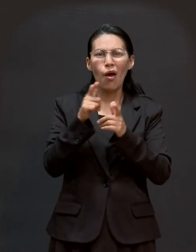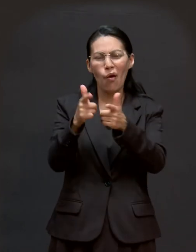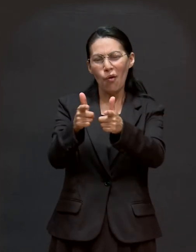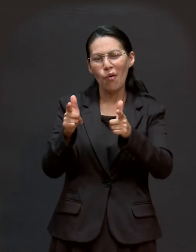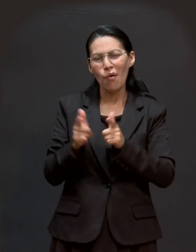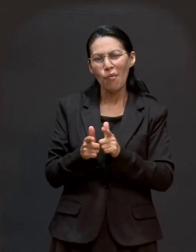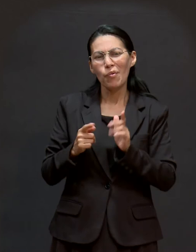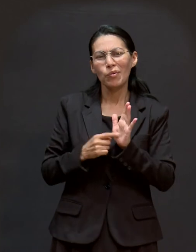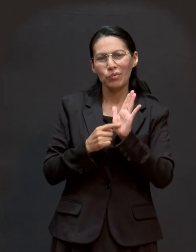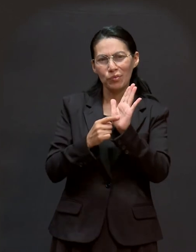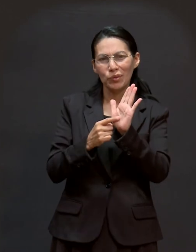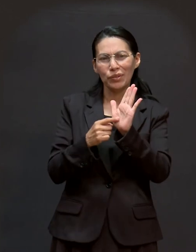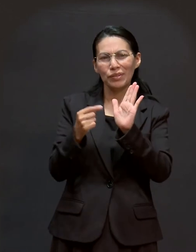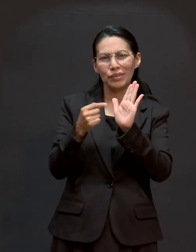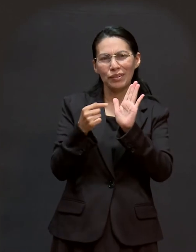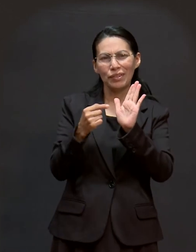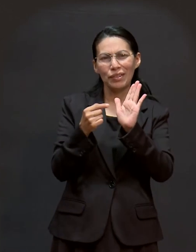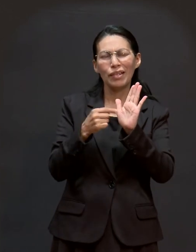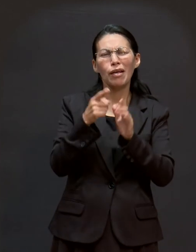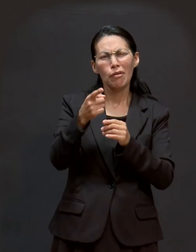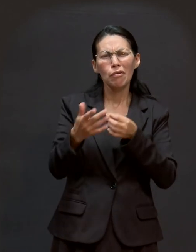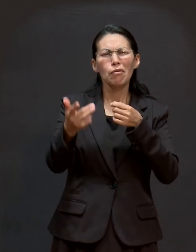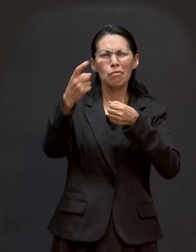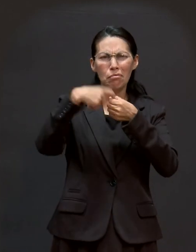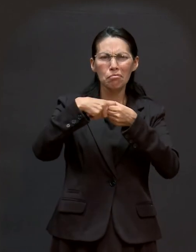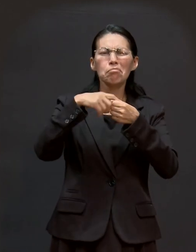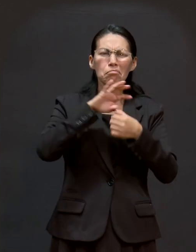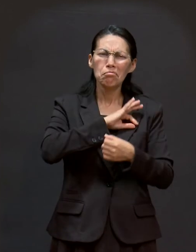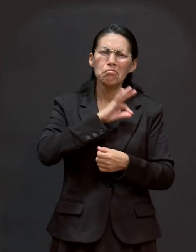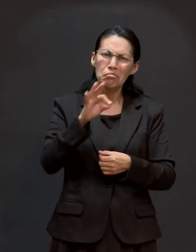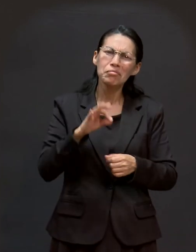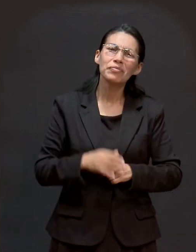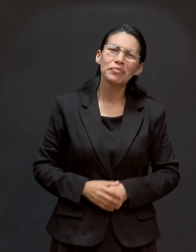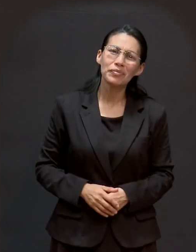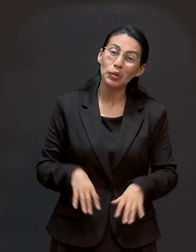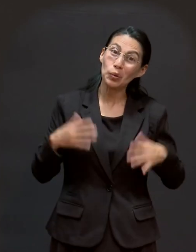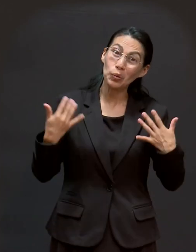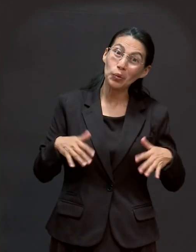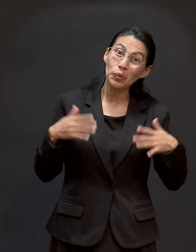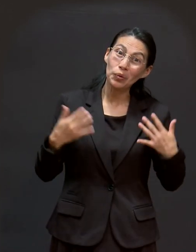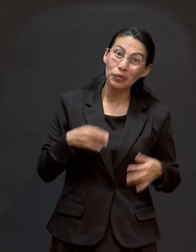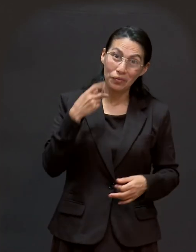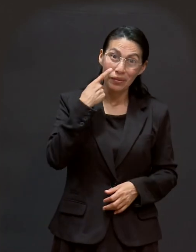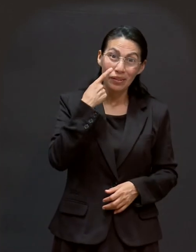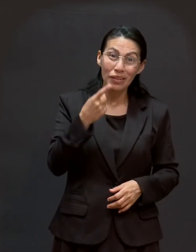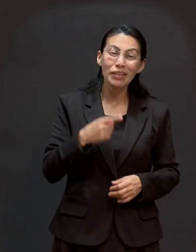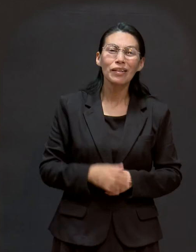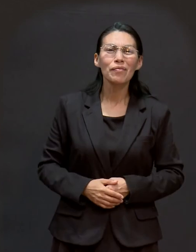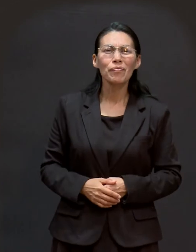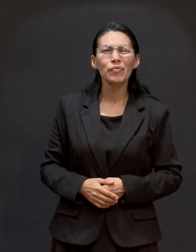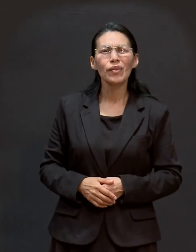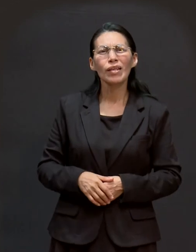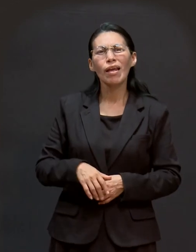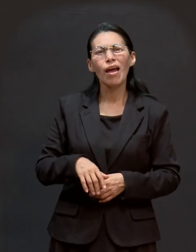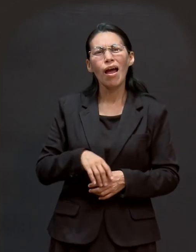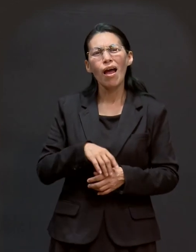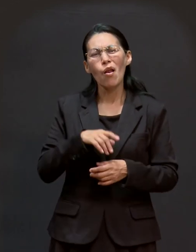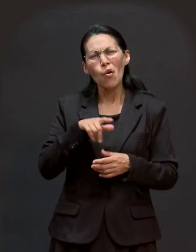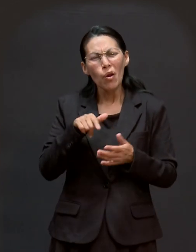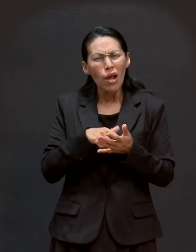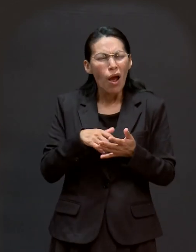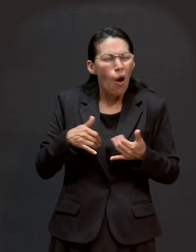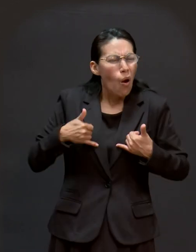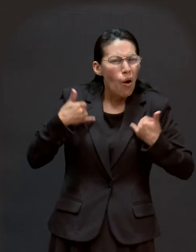hay un grupo donde tú puedes pertenecer qué maravilloso muy bien excelente porque hay jóvenes que anhelan